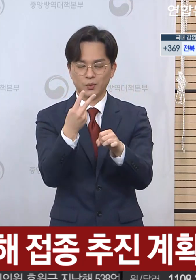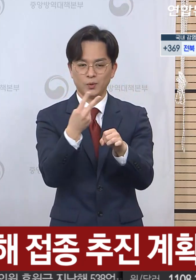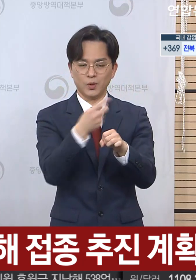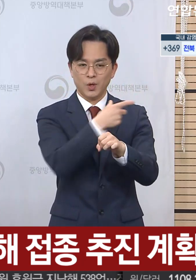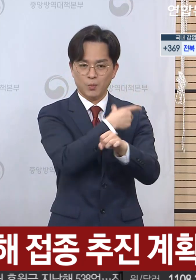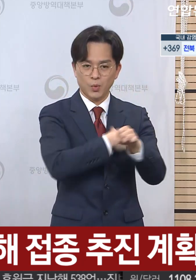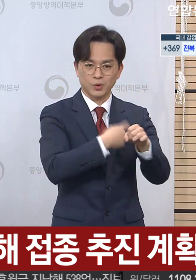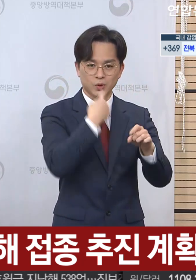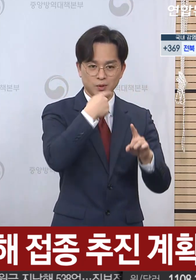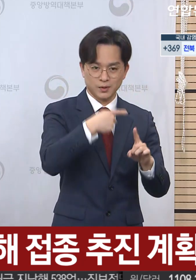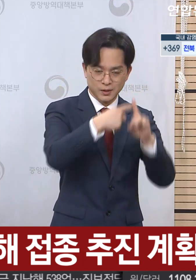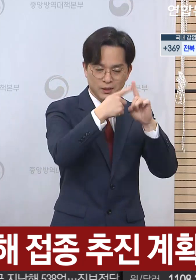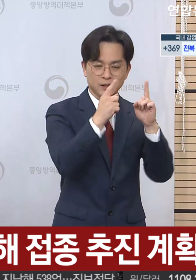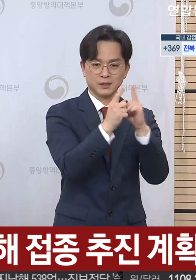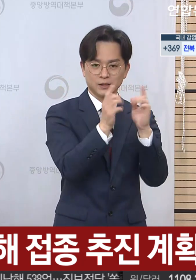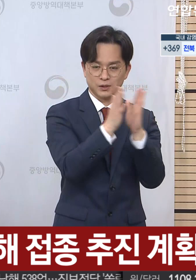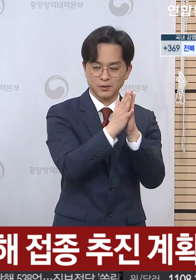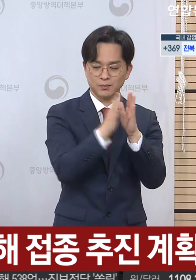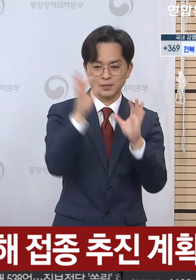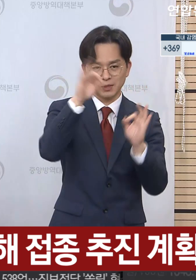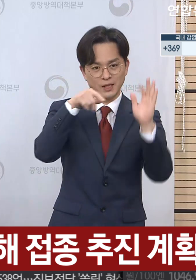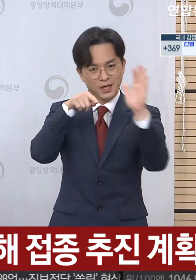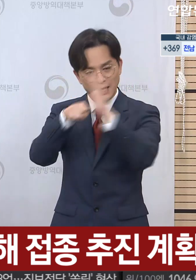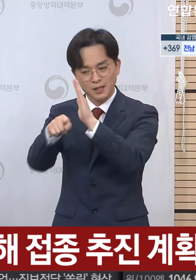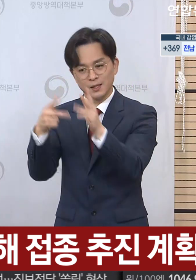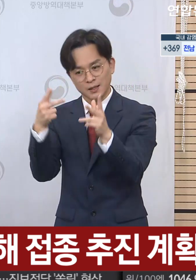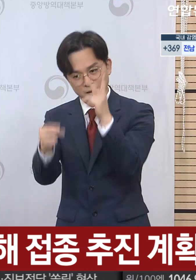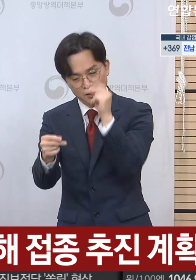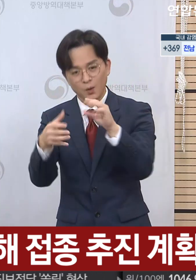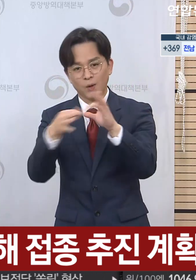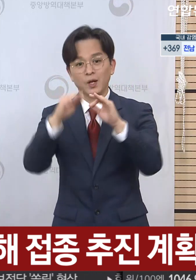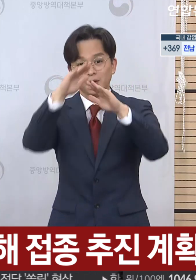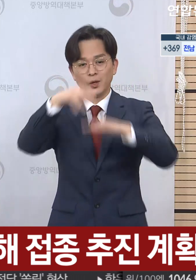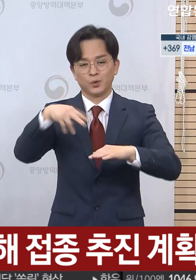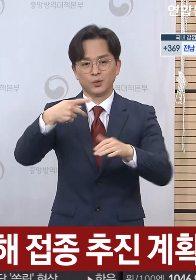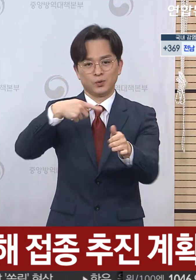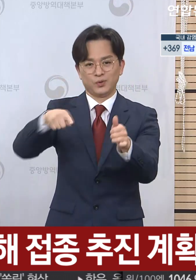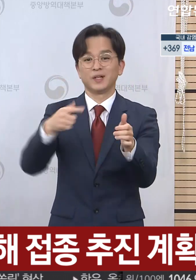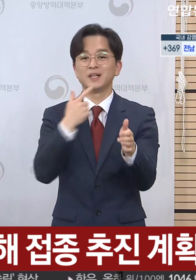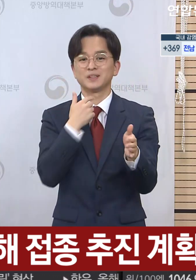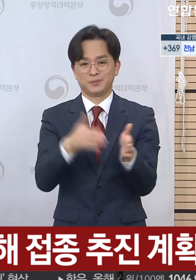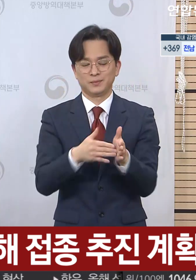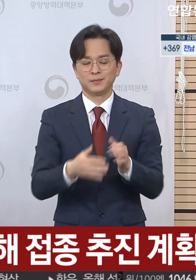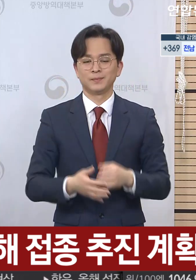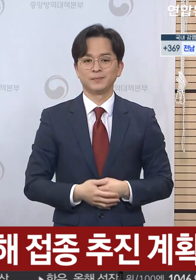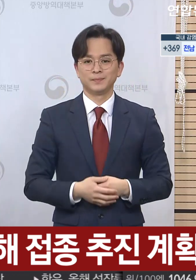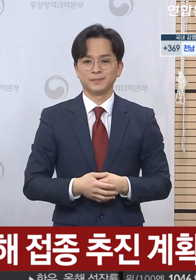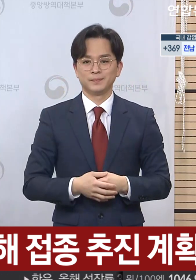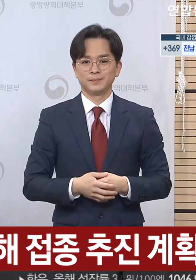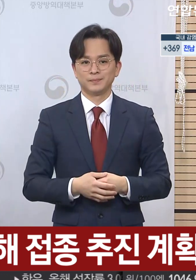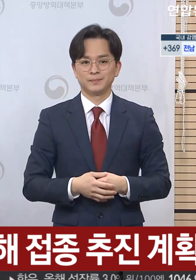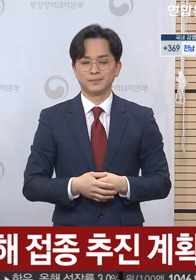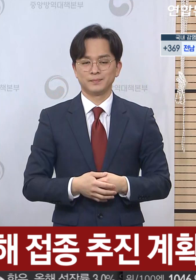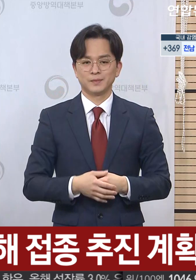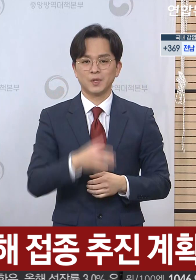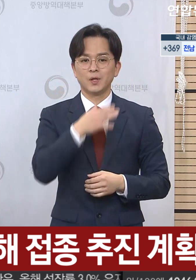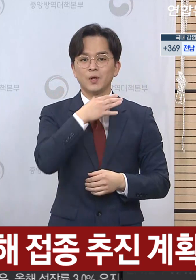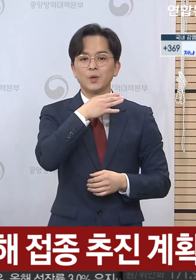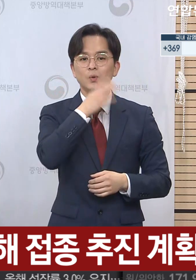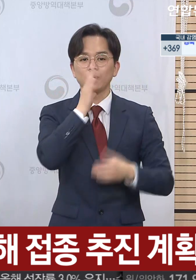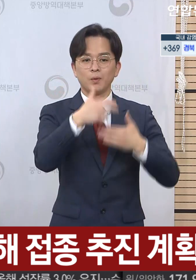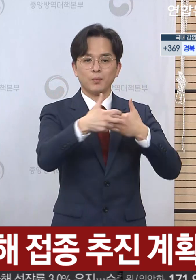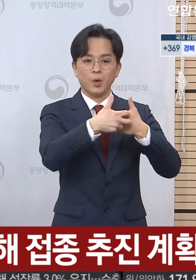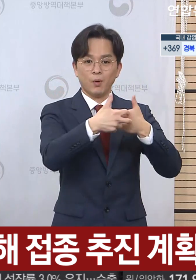접종 서비스 제공을 위한 보건소 방문팀 구성도 진행하였습니다. 초기 접종 시에는 요양병원의 자체